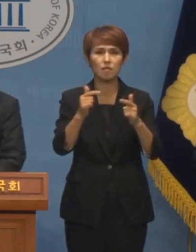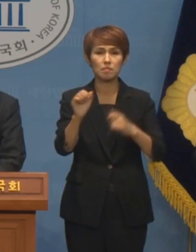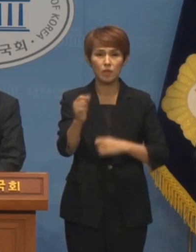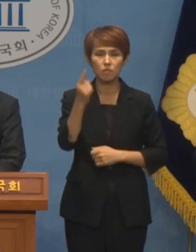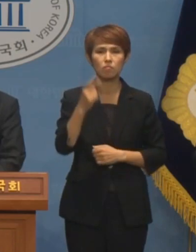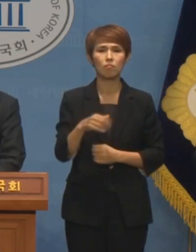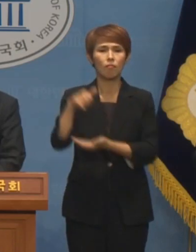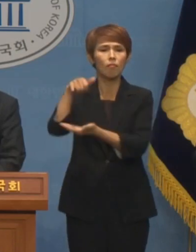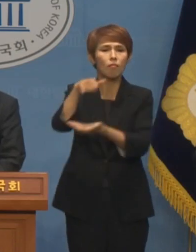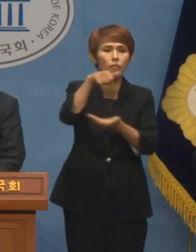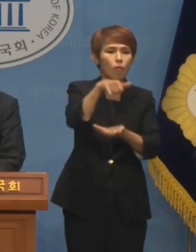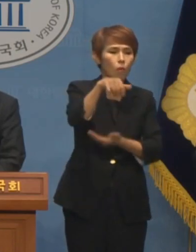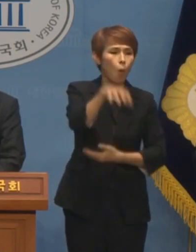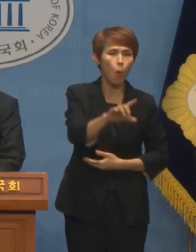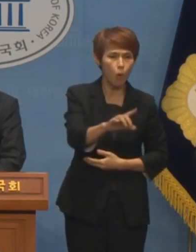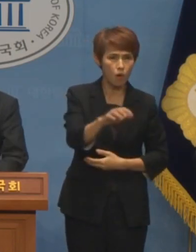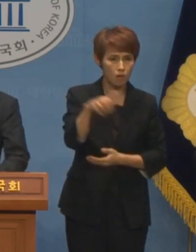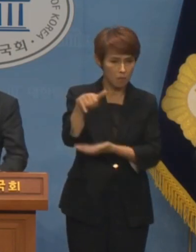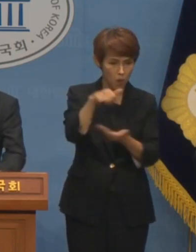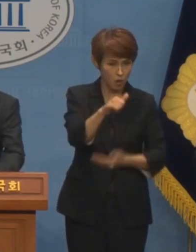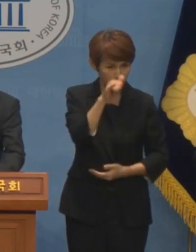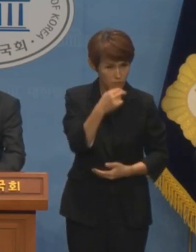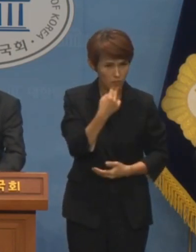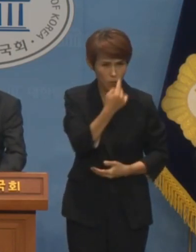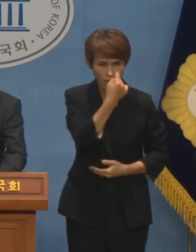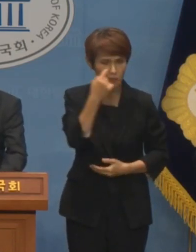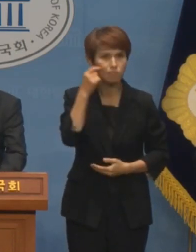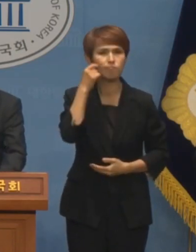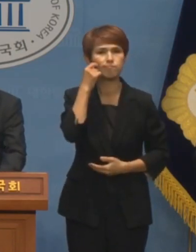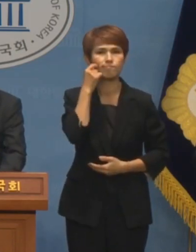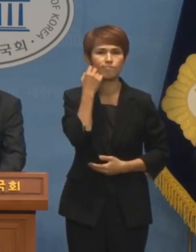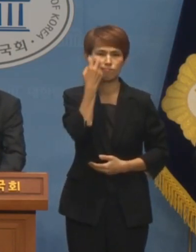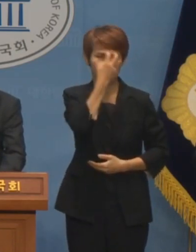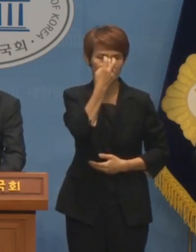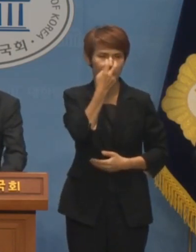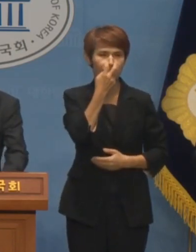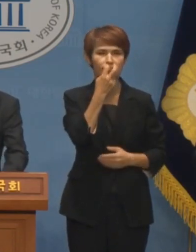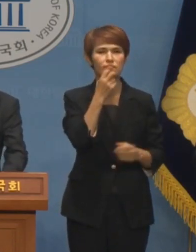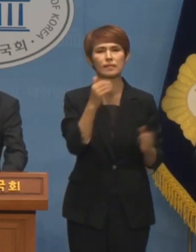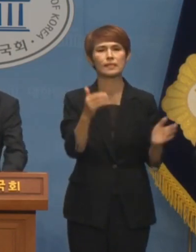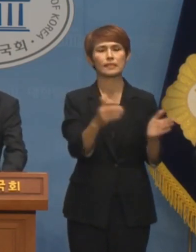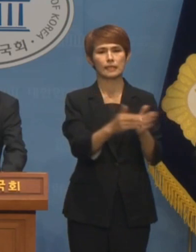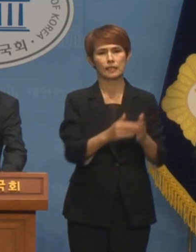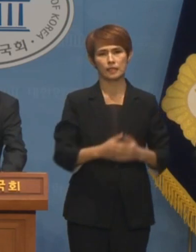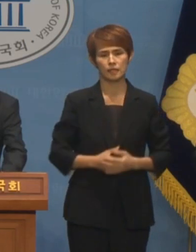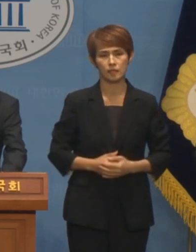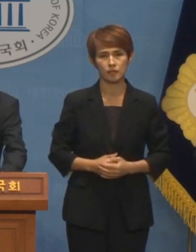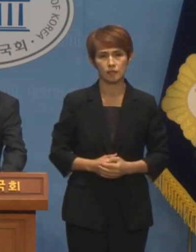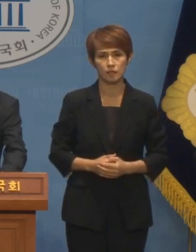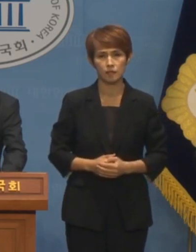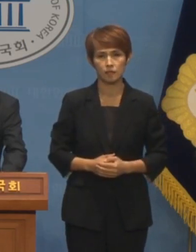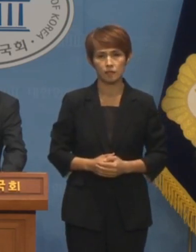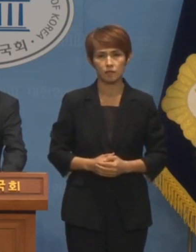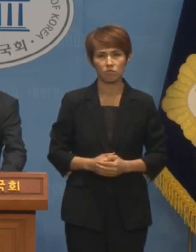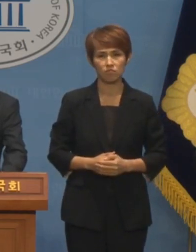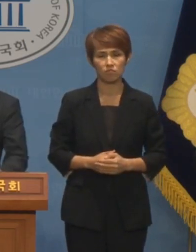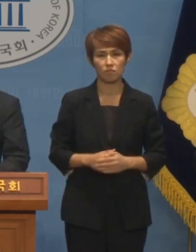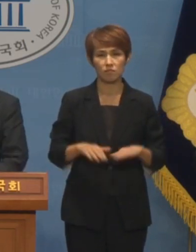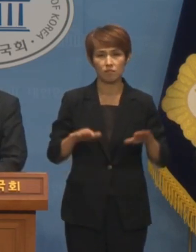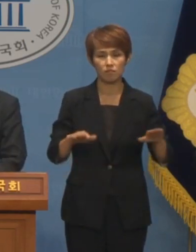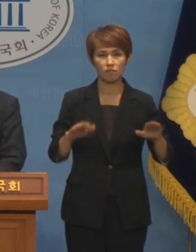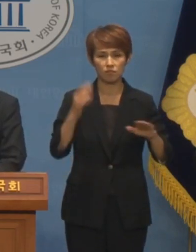있는지 실물은 정말로 있는지도 확인도 못한 채 조사를 마치는 꼼수마저 부렸습니다. 이번 꼼수